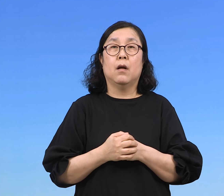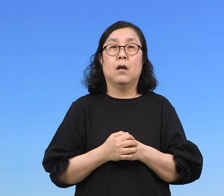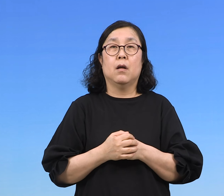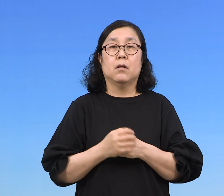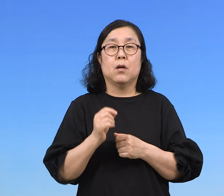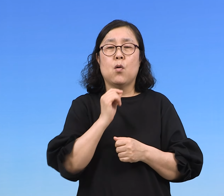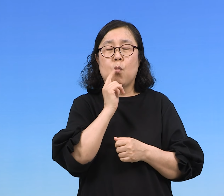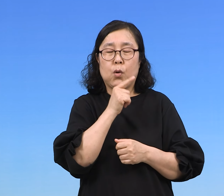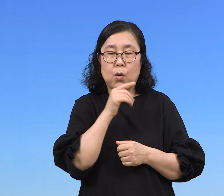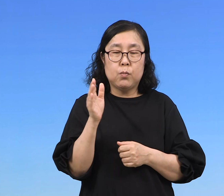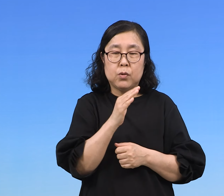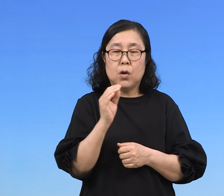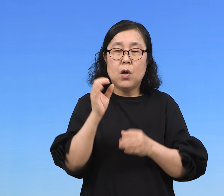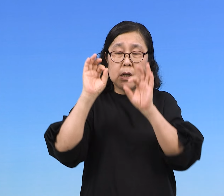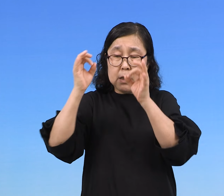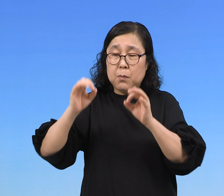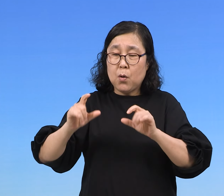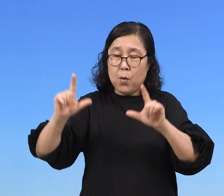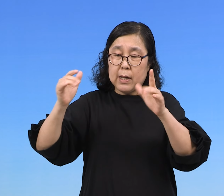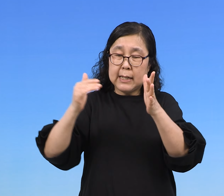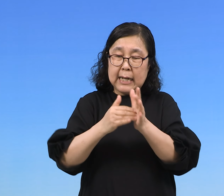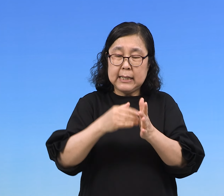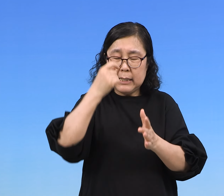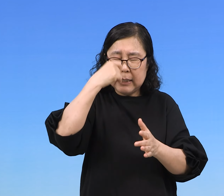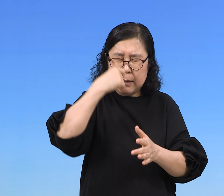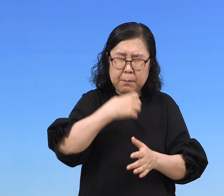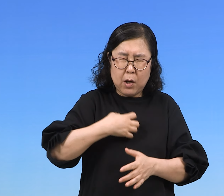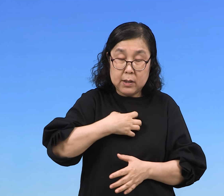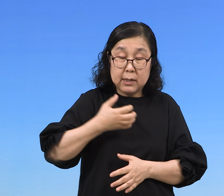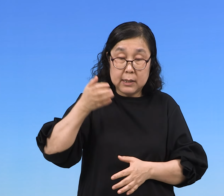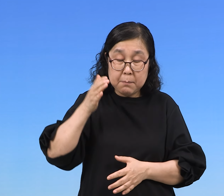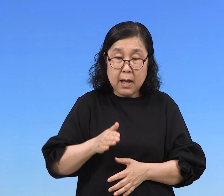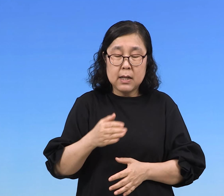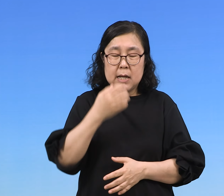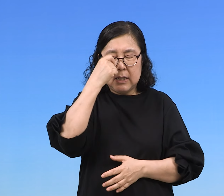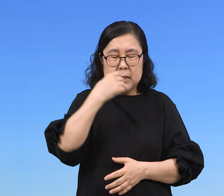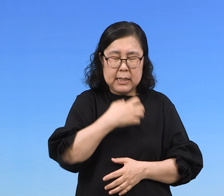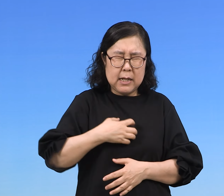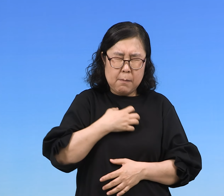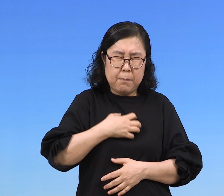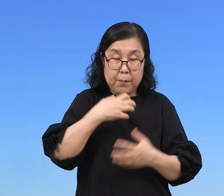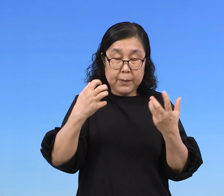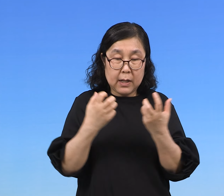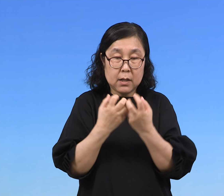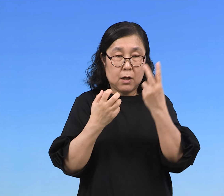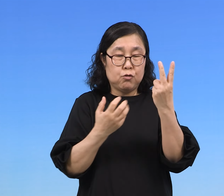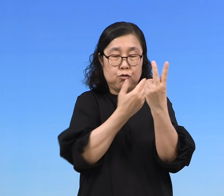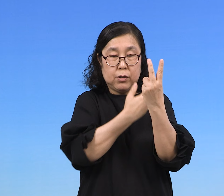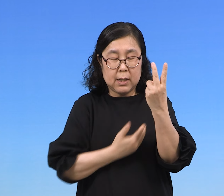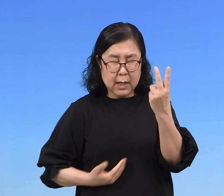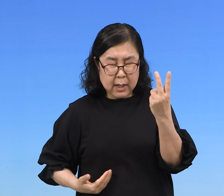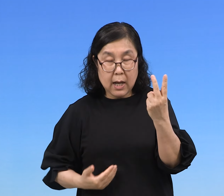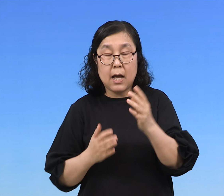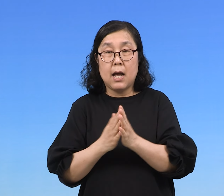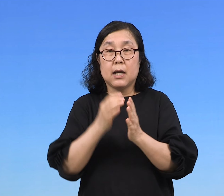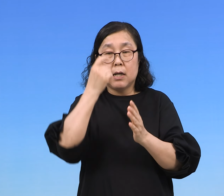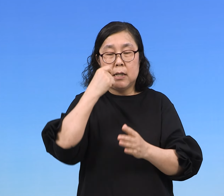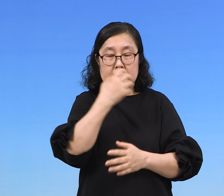월요일부터 금요일까지 슬펐거든요. 이 두 슬픔 가득한, 낙심 가득한 두 제자가